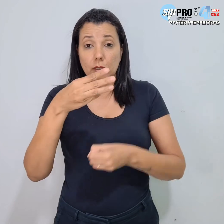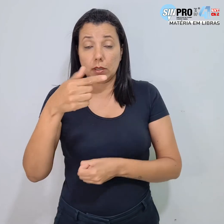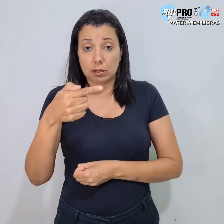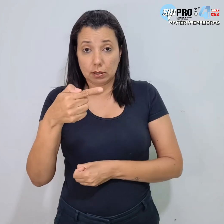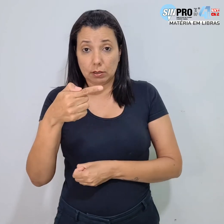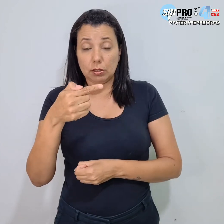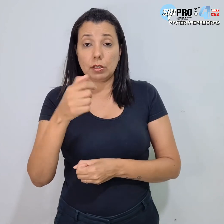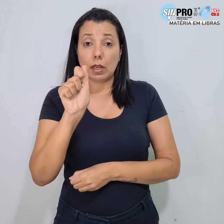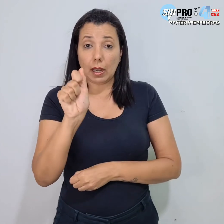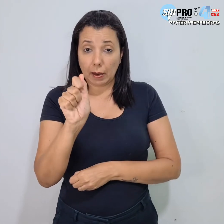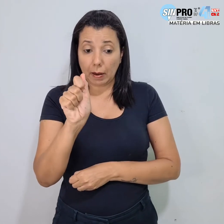37A,